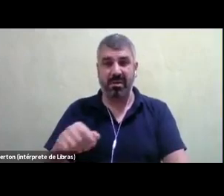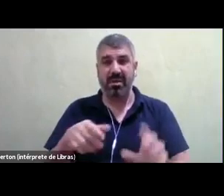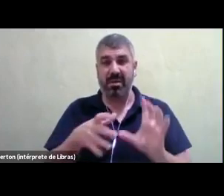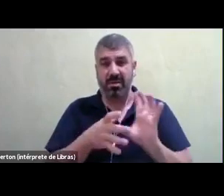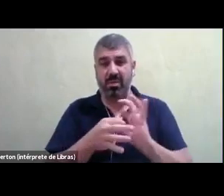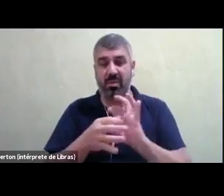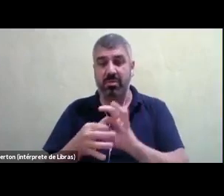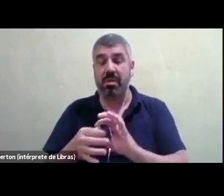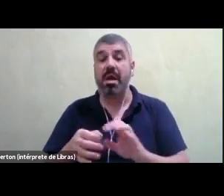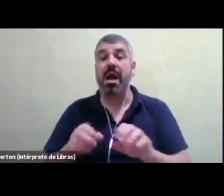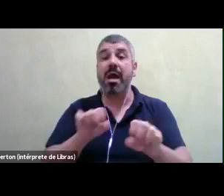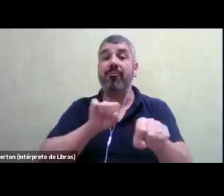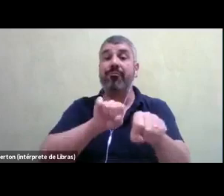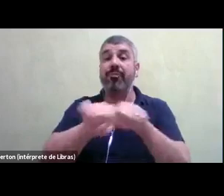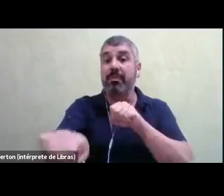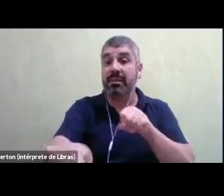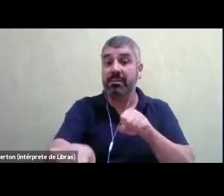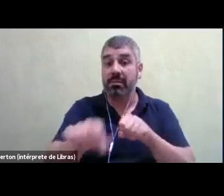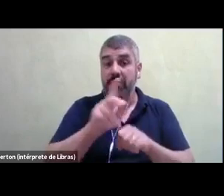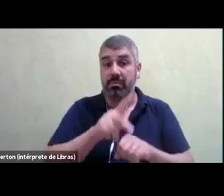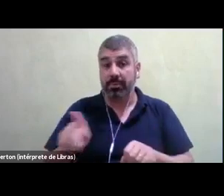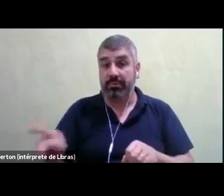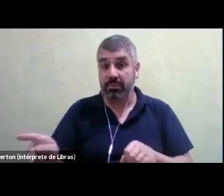A formação de professores, né, como a